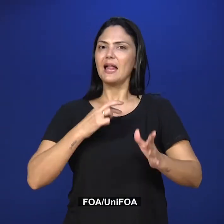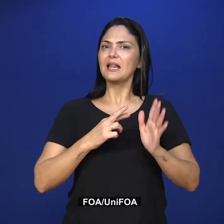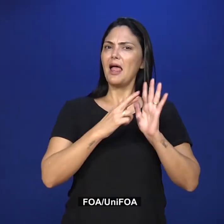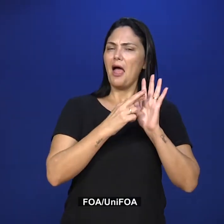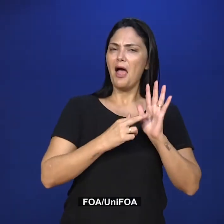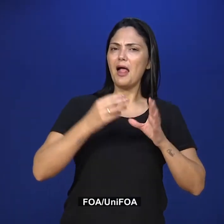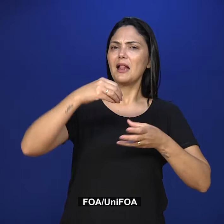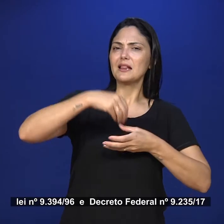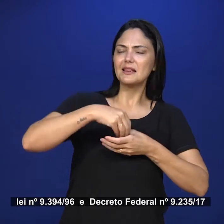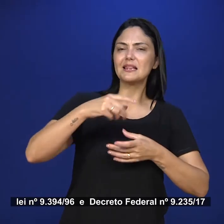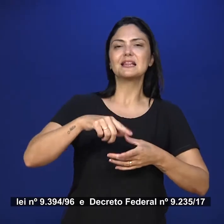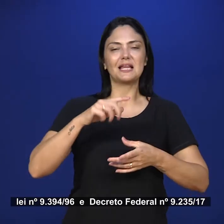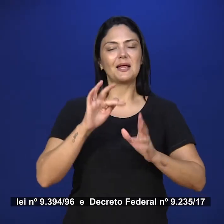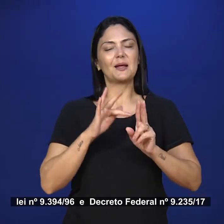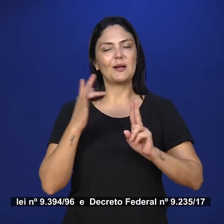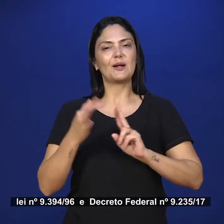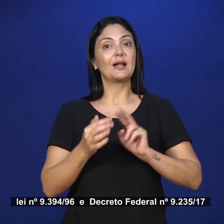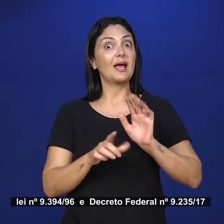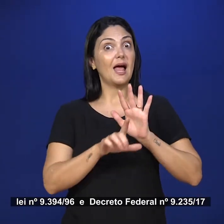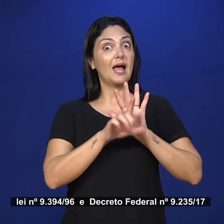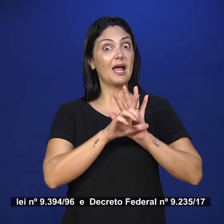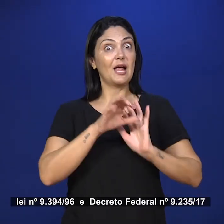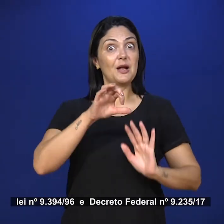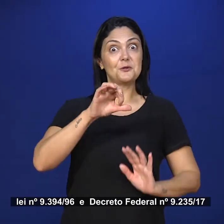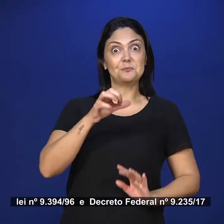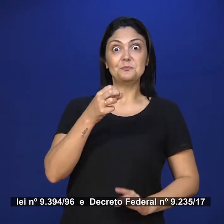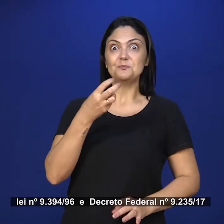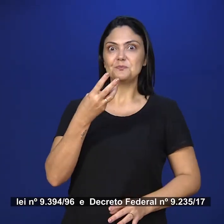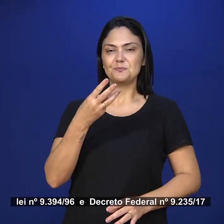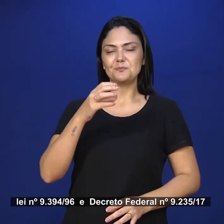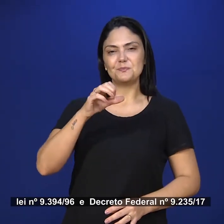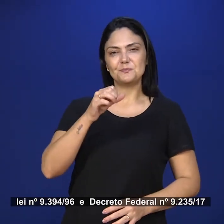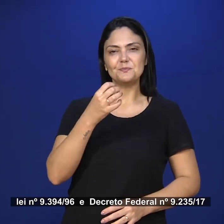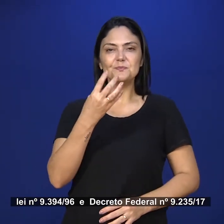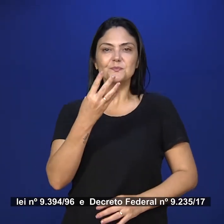da FOA Unifoa, na Lei nº